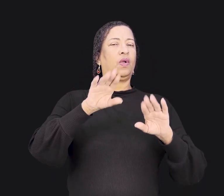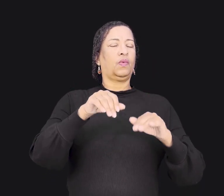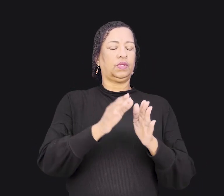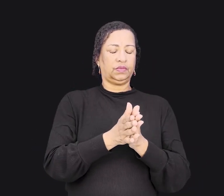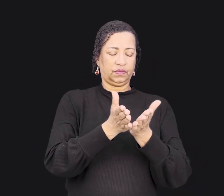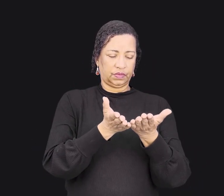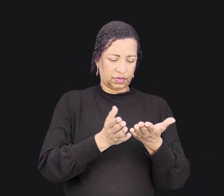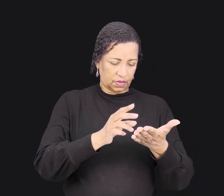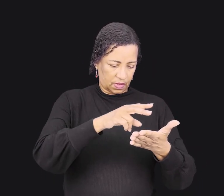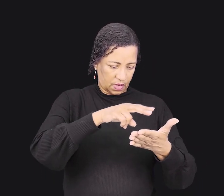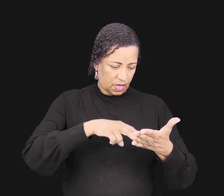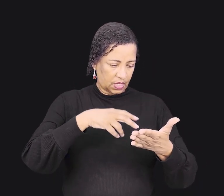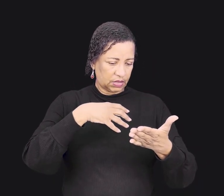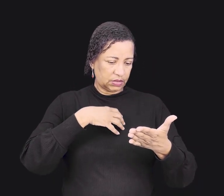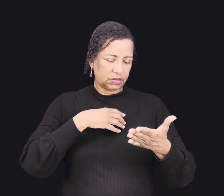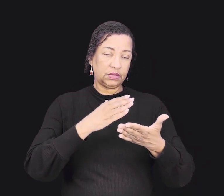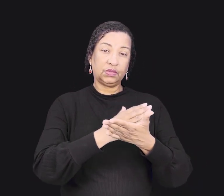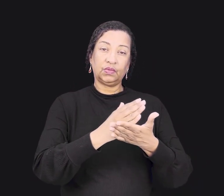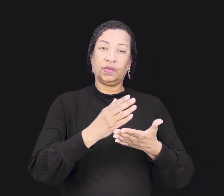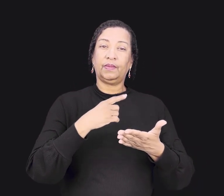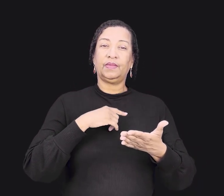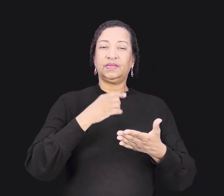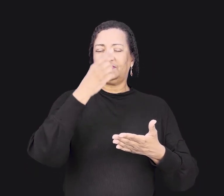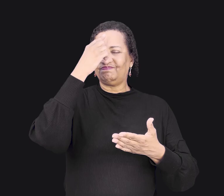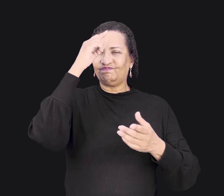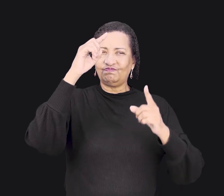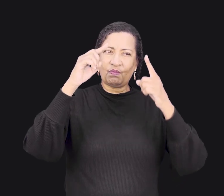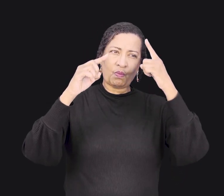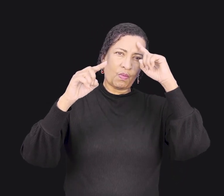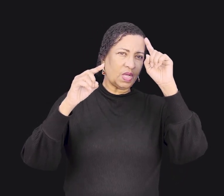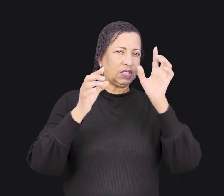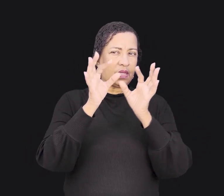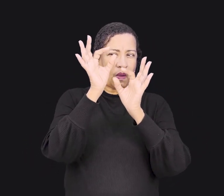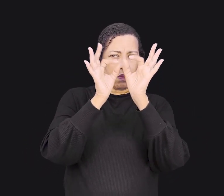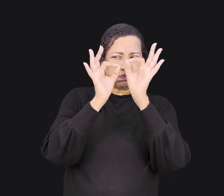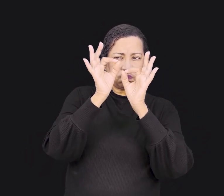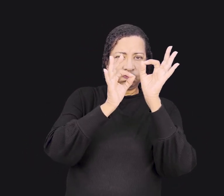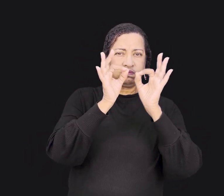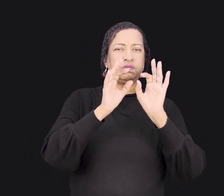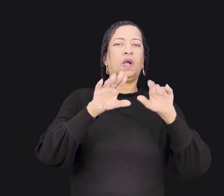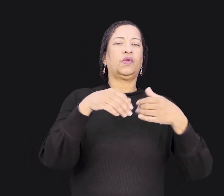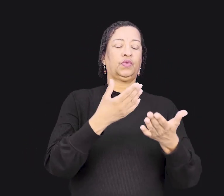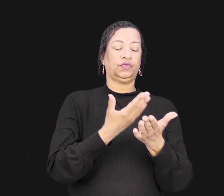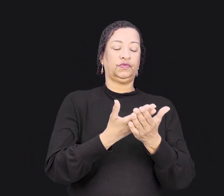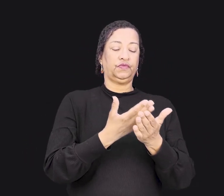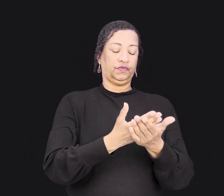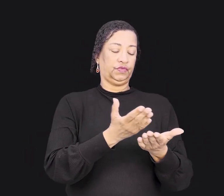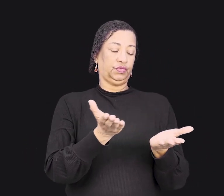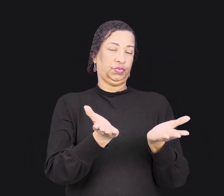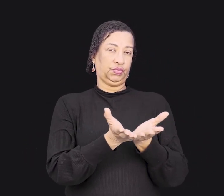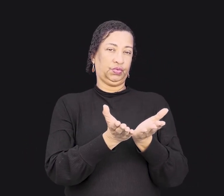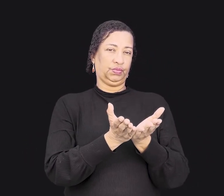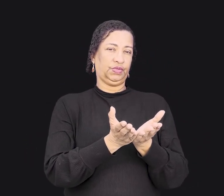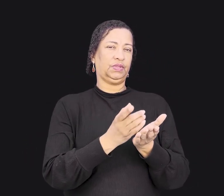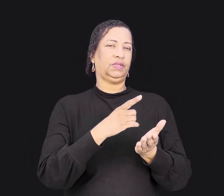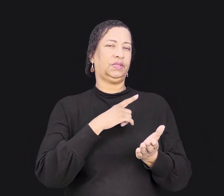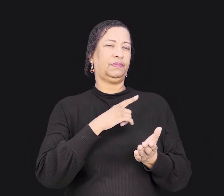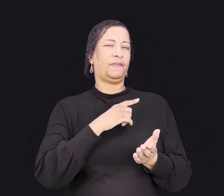Bíblia, sente que alguém está colocando todas as suas ideias no lugar? E quando você estuda a Bíblia, é como se houvesse uma voz dizendo: